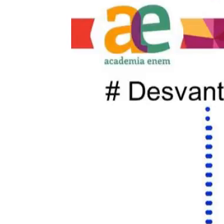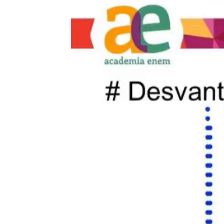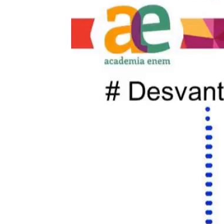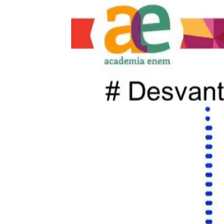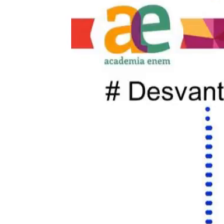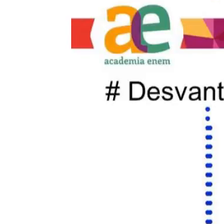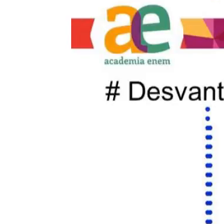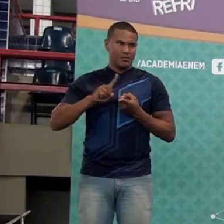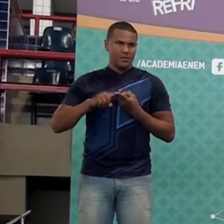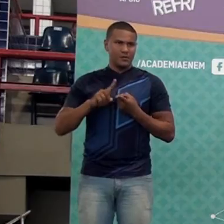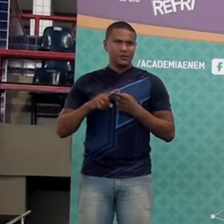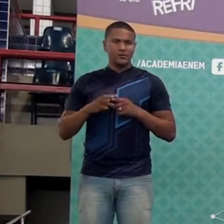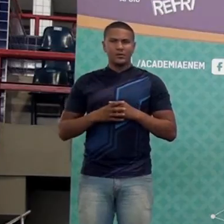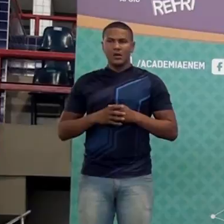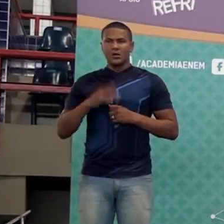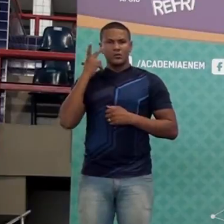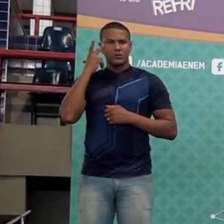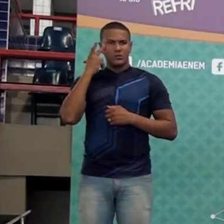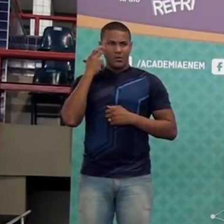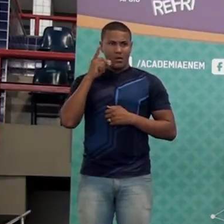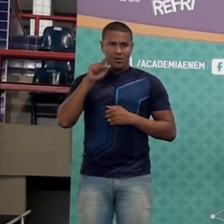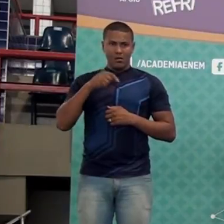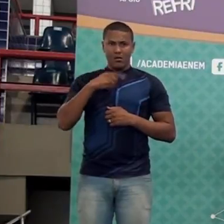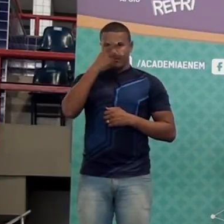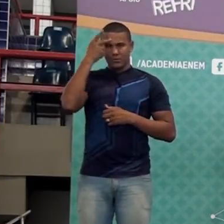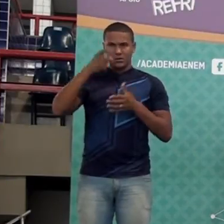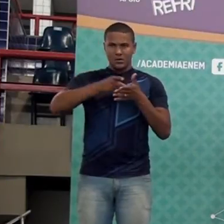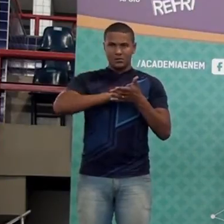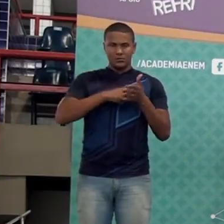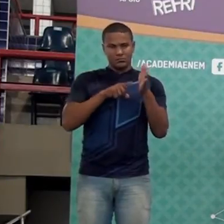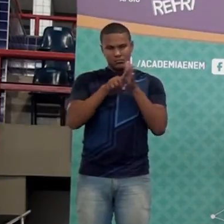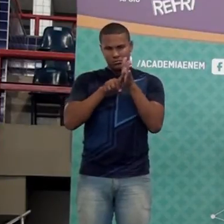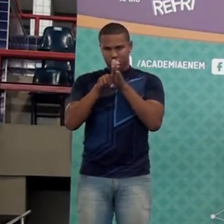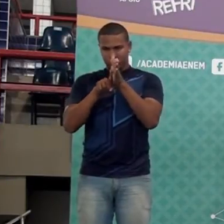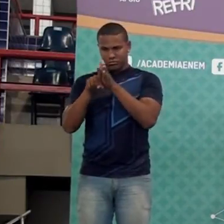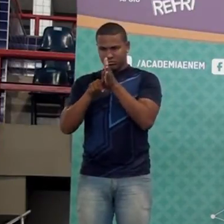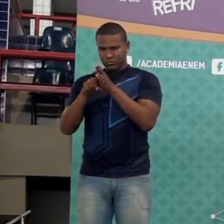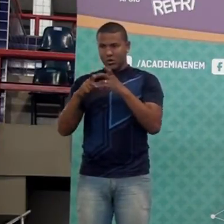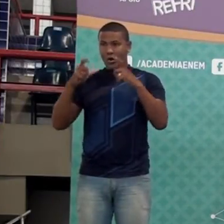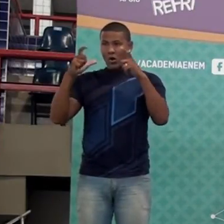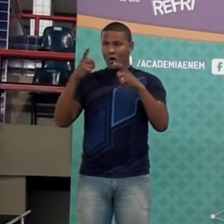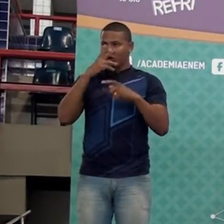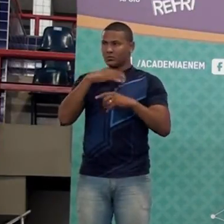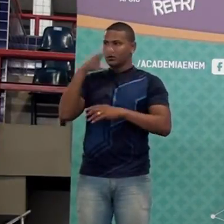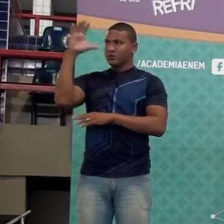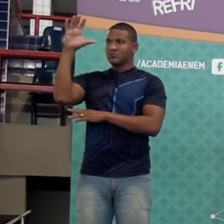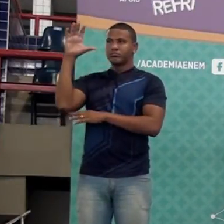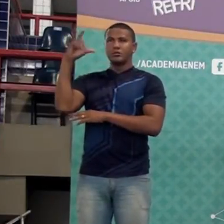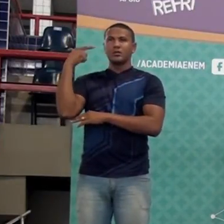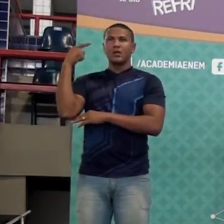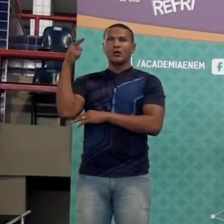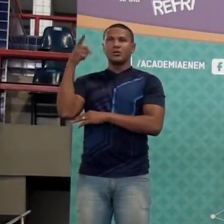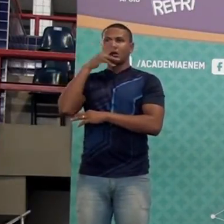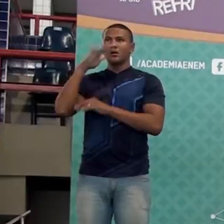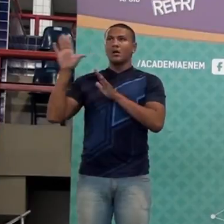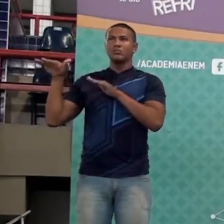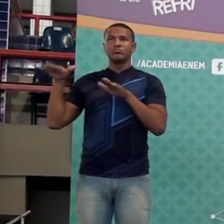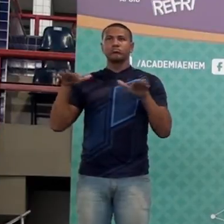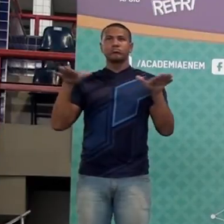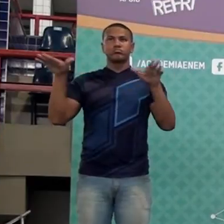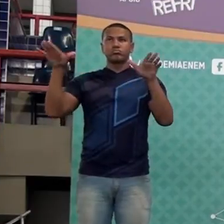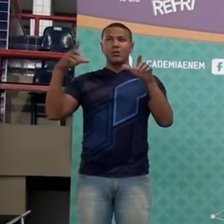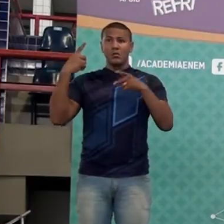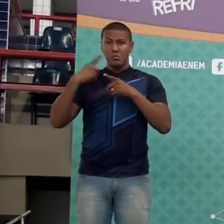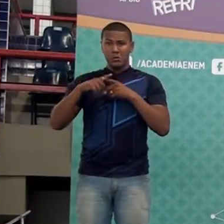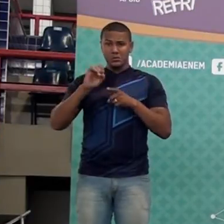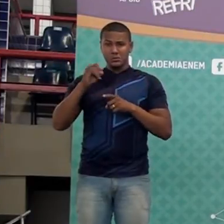um estudo, quando eles vão instalar esses aerogeradores, eles colocam em regiões que não tem migração de aves. Porque na hora que a ave